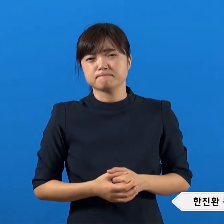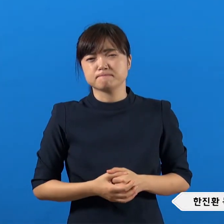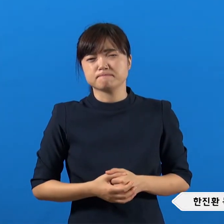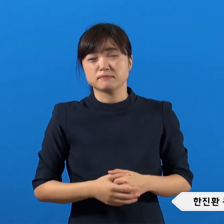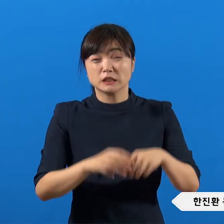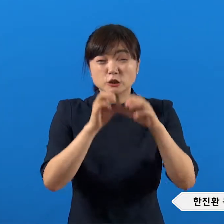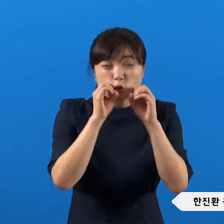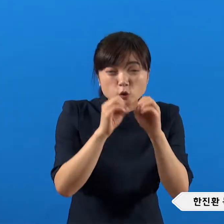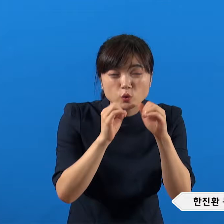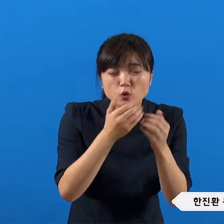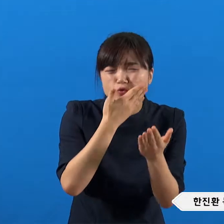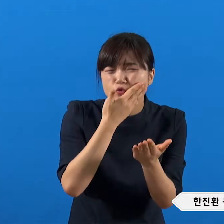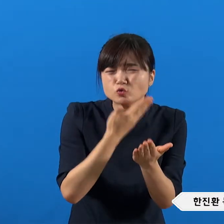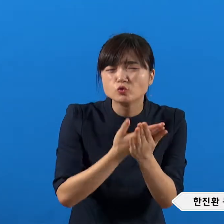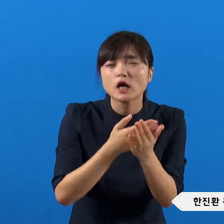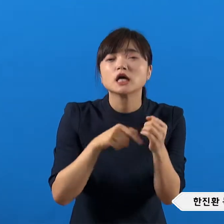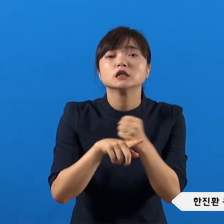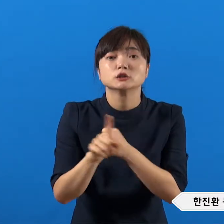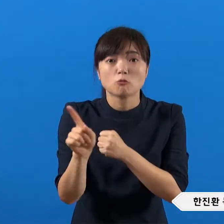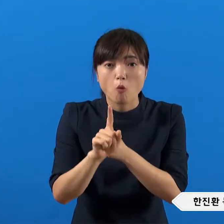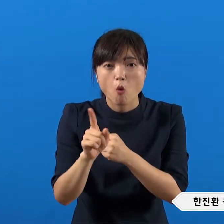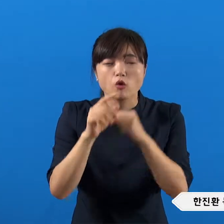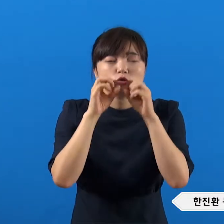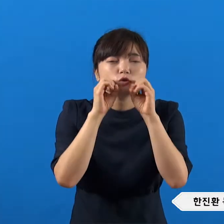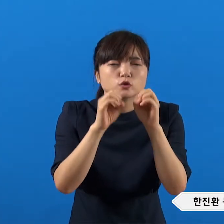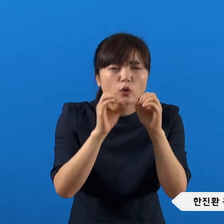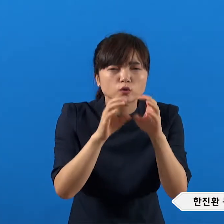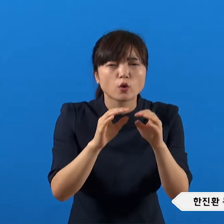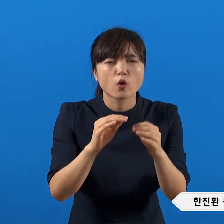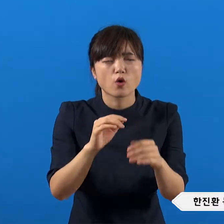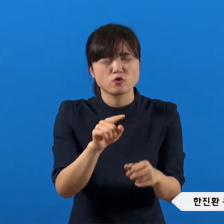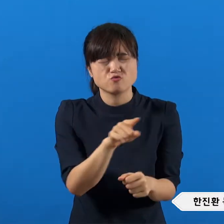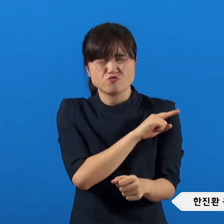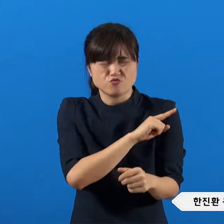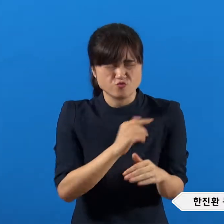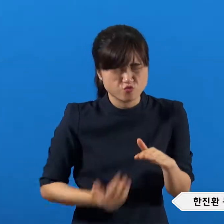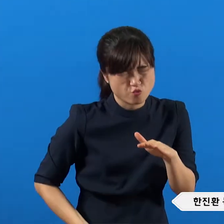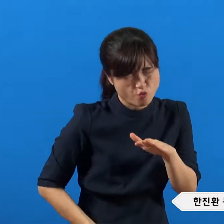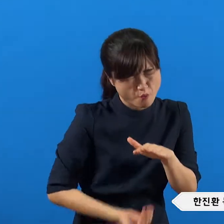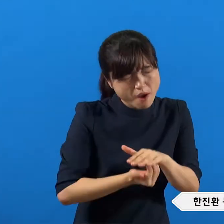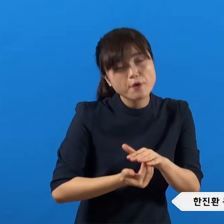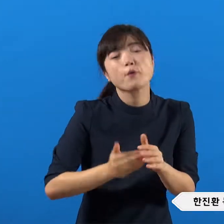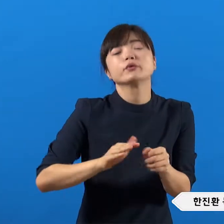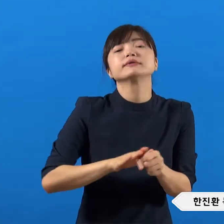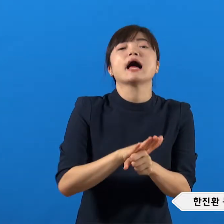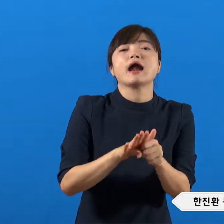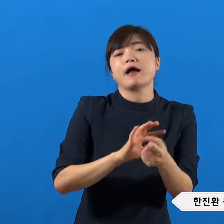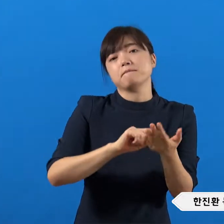또 전도가 중요한 이유, 전도는 최고의 사랑이기 때문입니다.